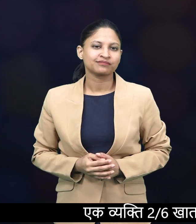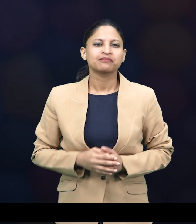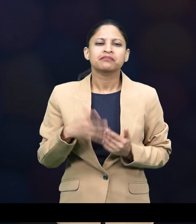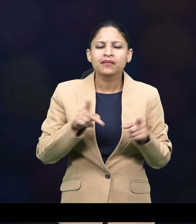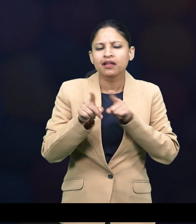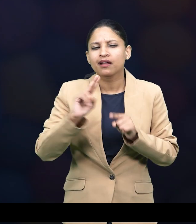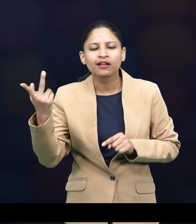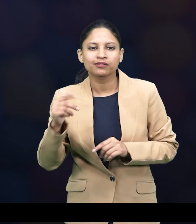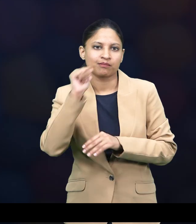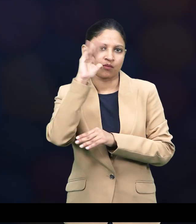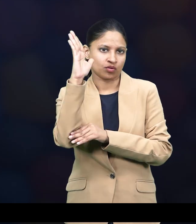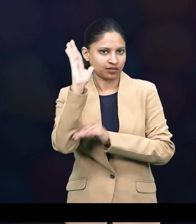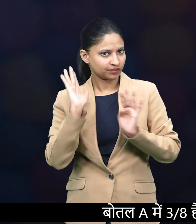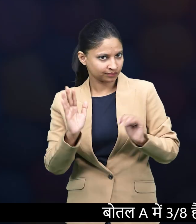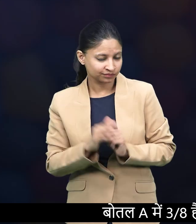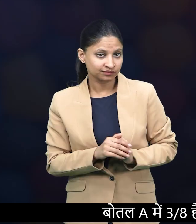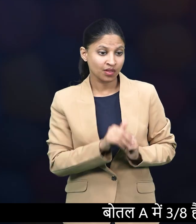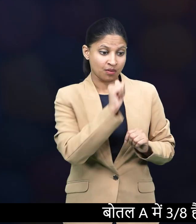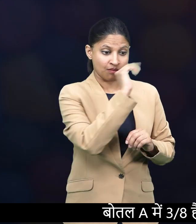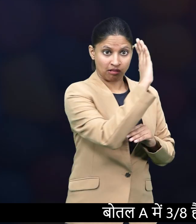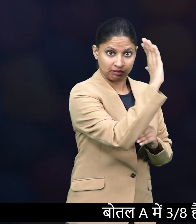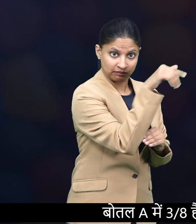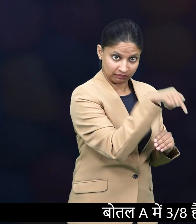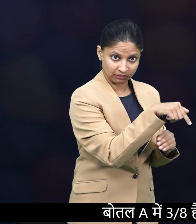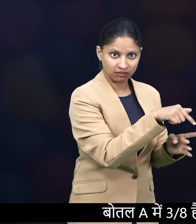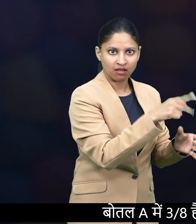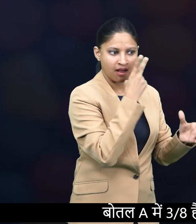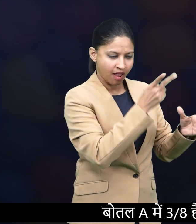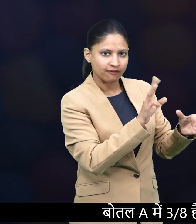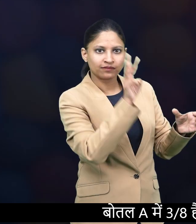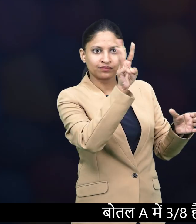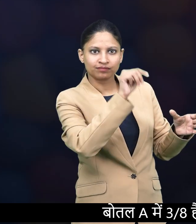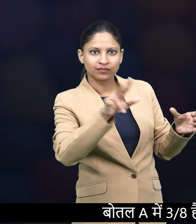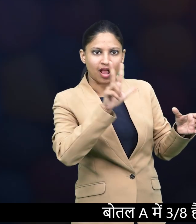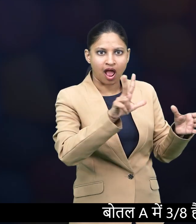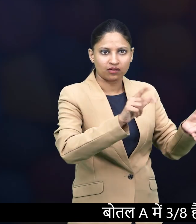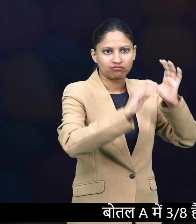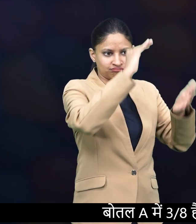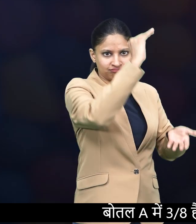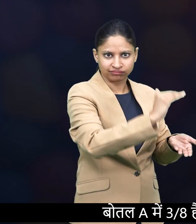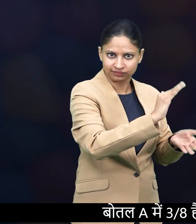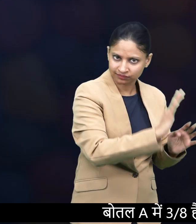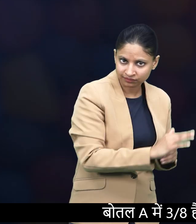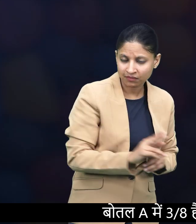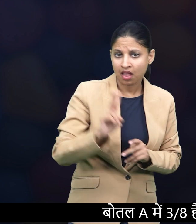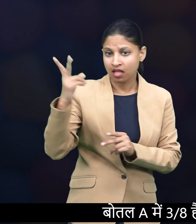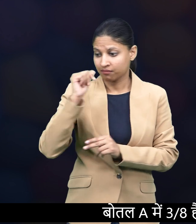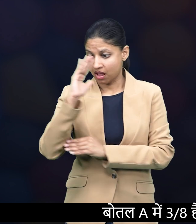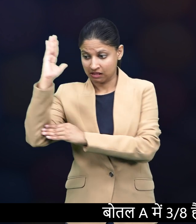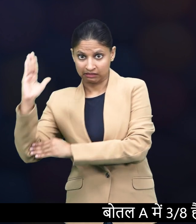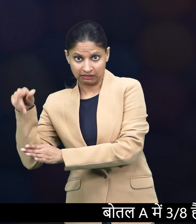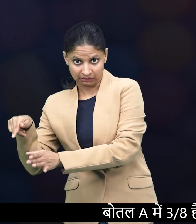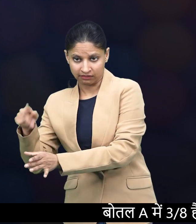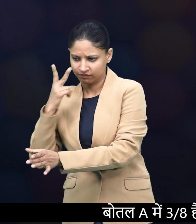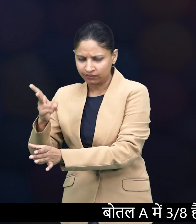पानी की बोतलें। बोतल ए में 3/8 है, बोतल बी में छेद छेद 8